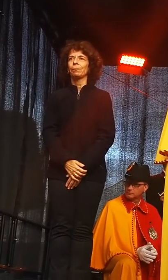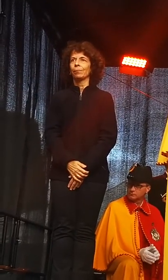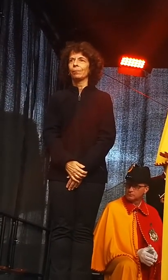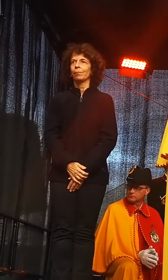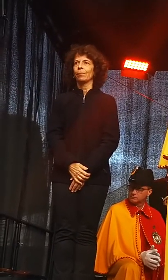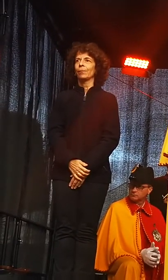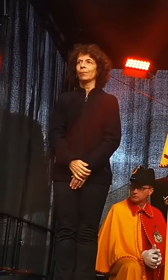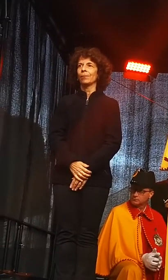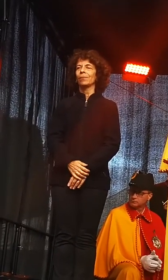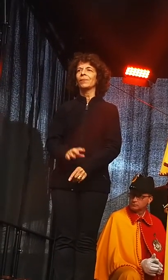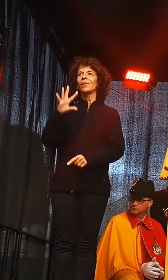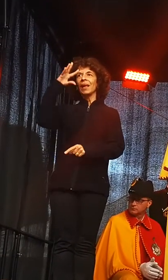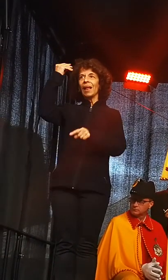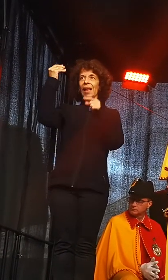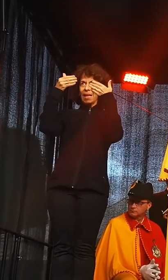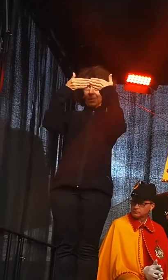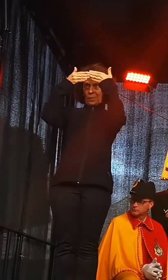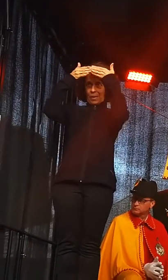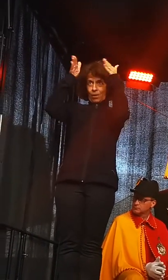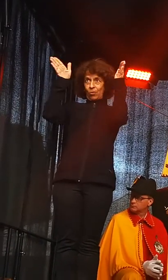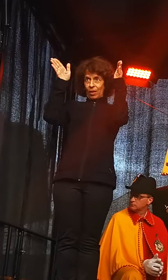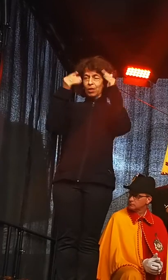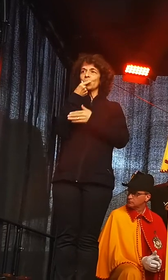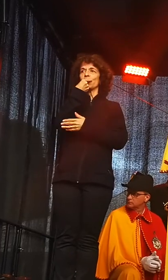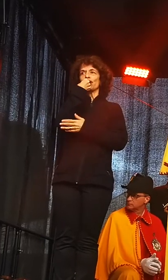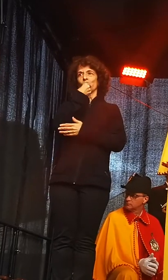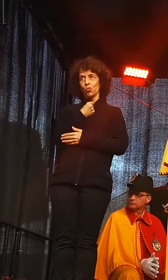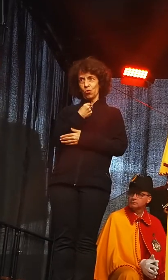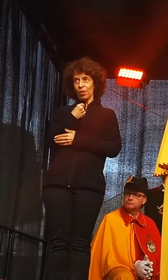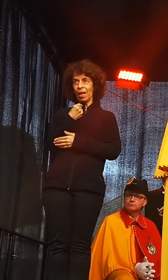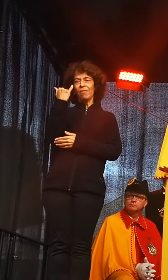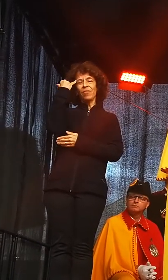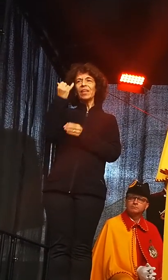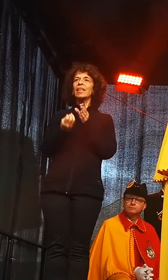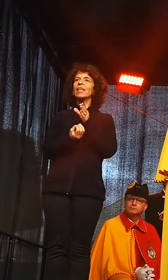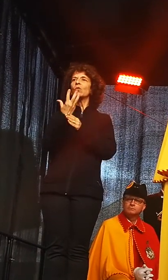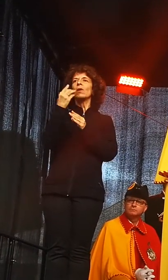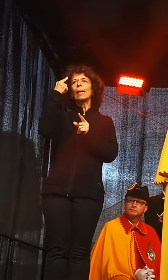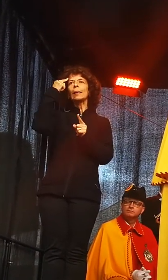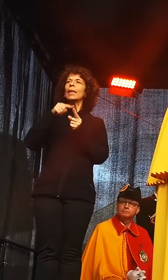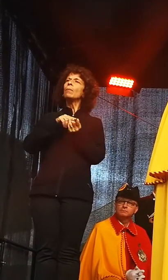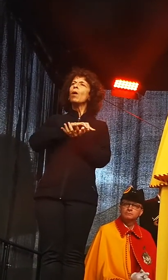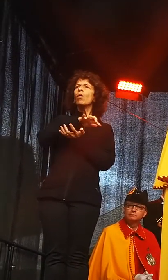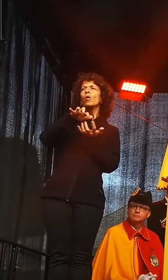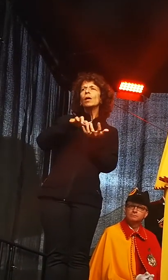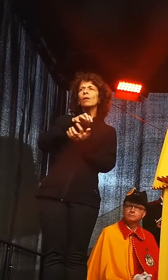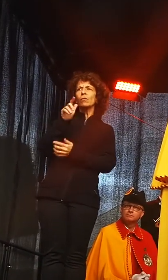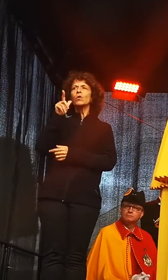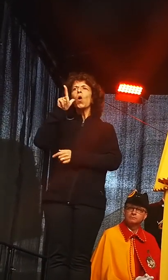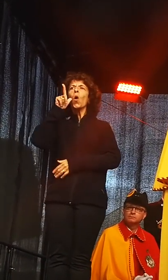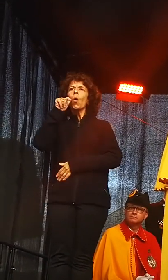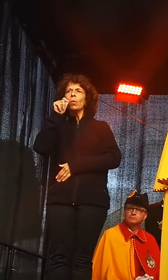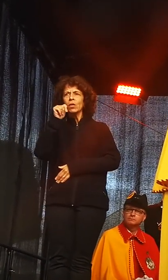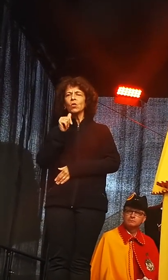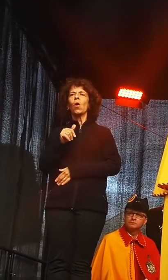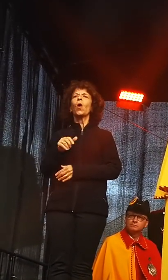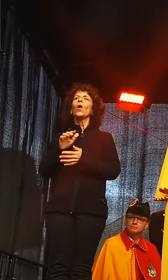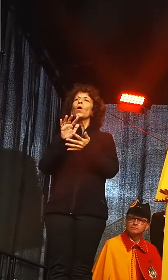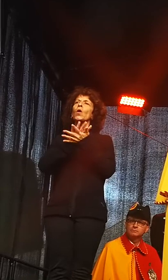C'est dans cet esprit d'ouverture qu'ont pris place à Genève les idées nouvelles de la Réforme, la Société des